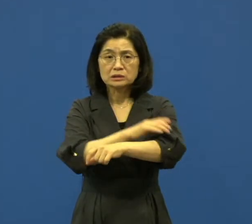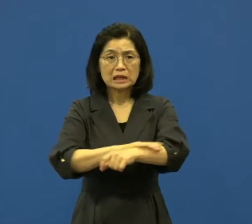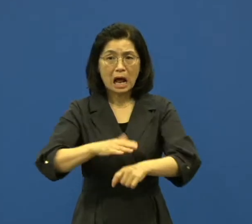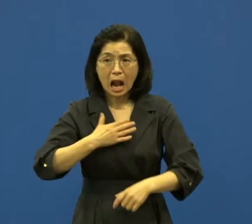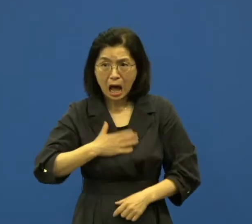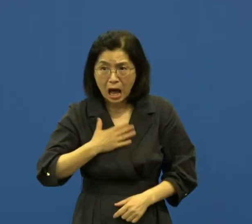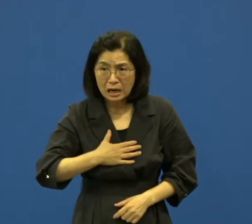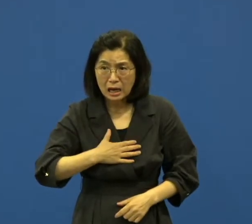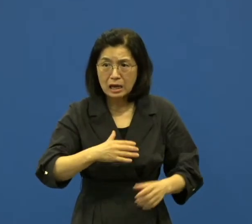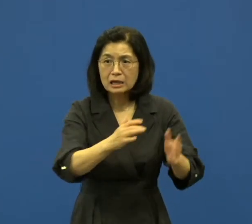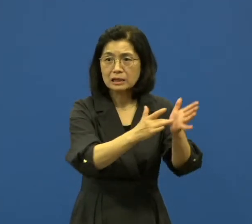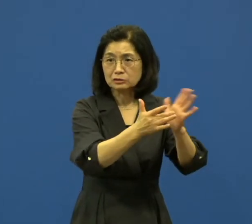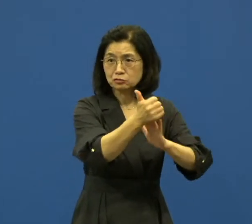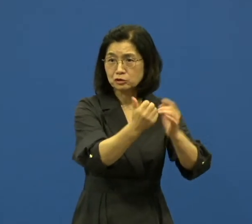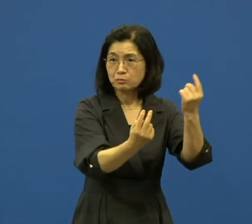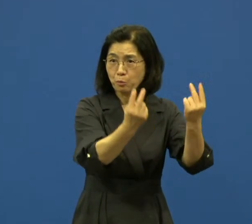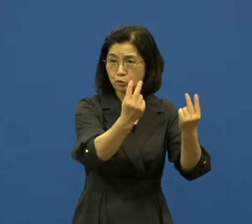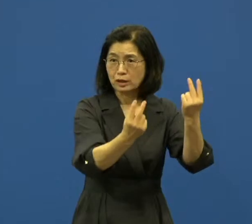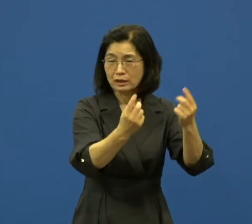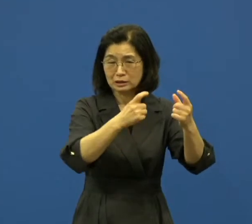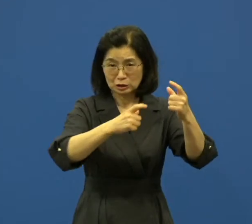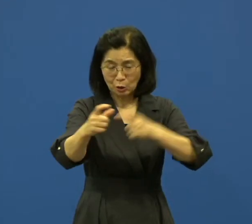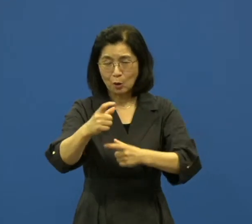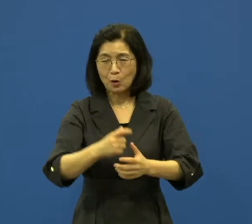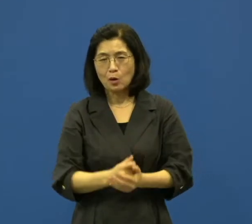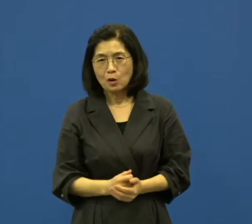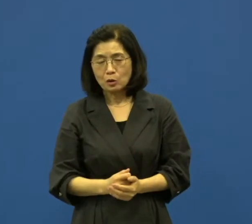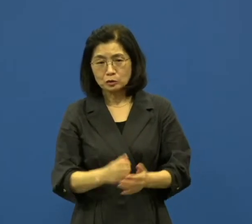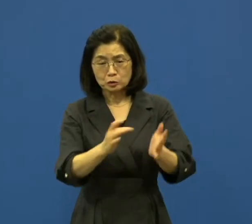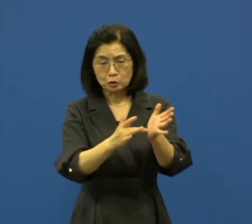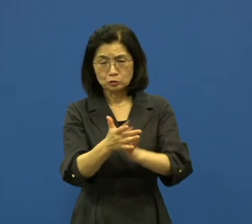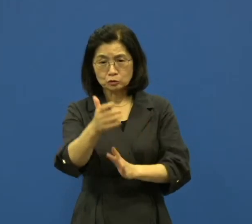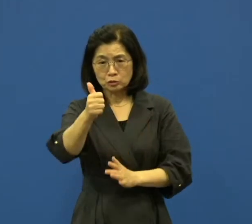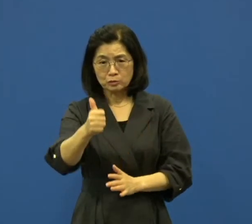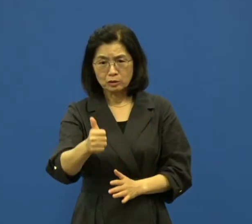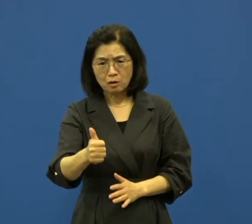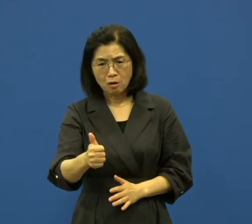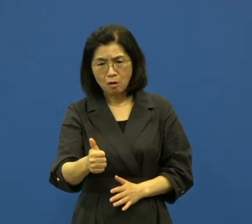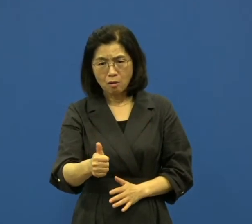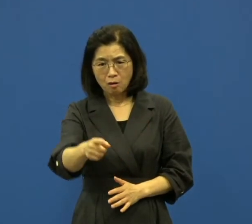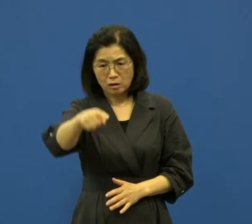일반적으로요, 비전공자가 전공자에게 군수를 두면 기분이 아주 나쁘네요.